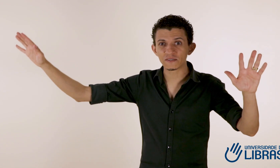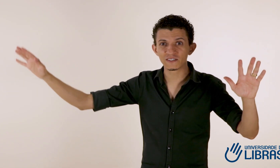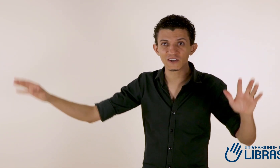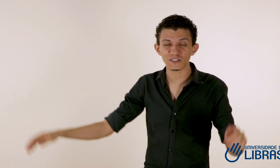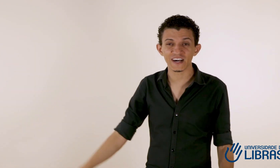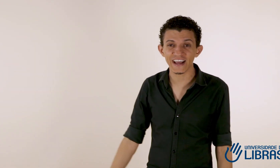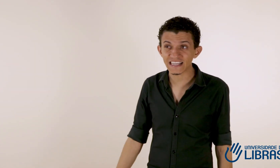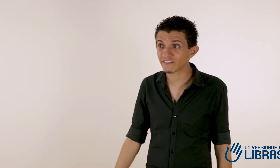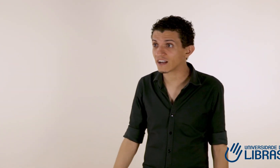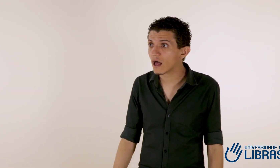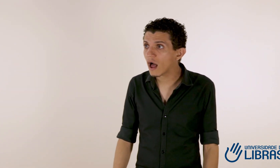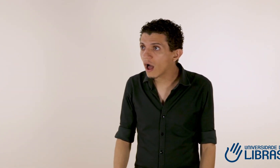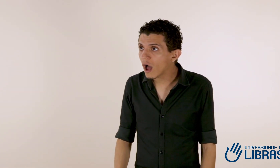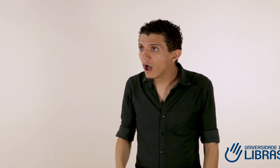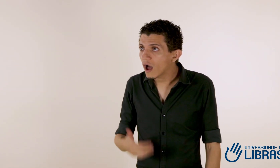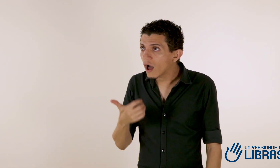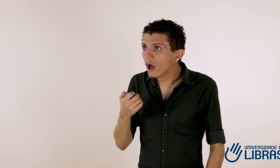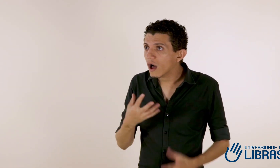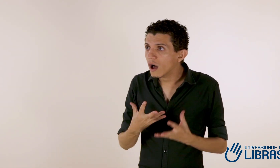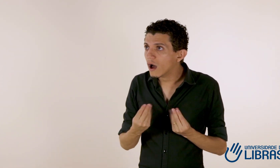assim, de caneta, e você fala,